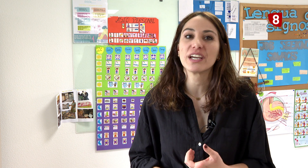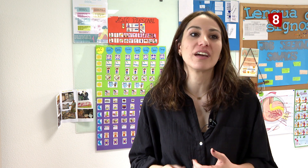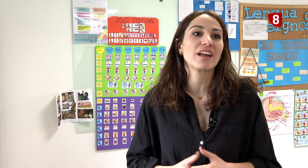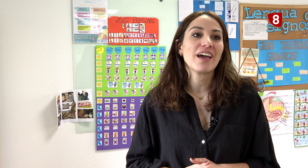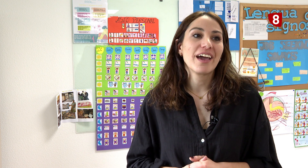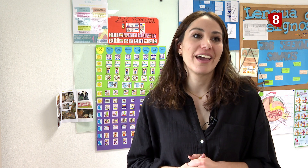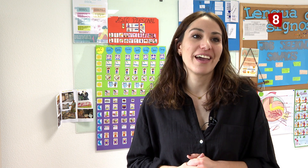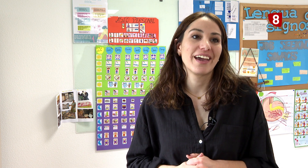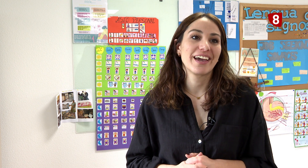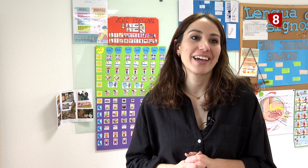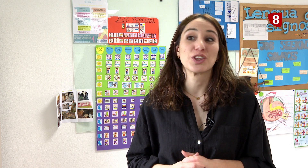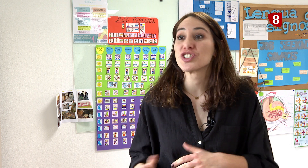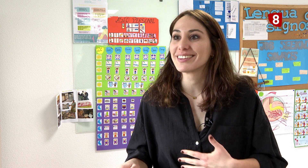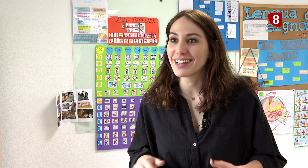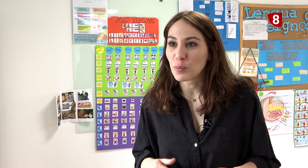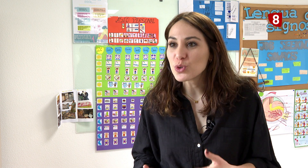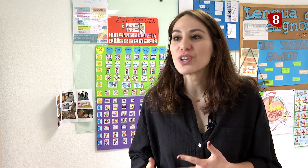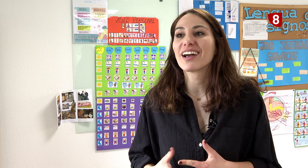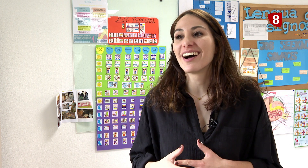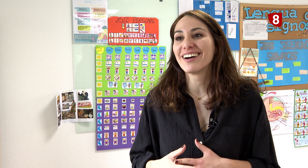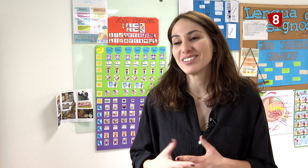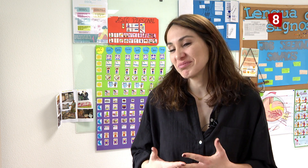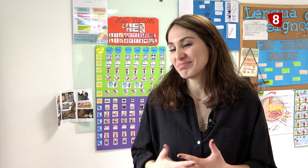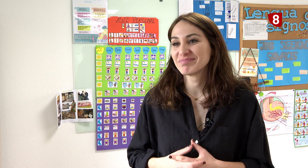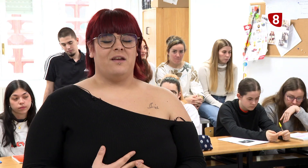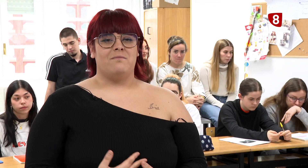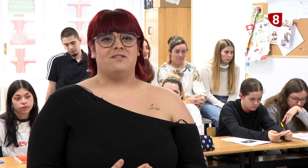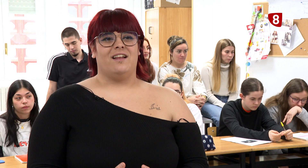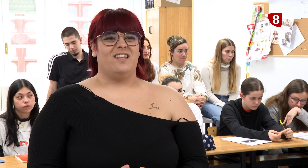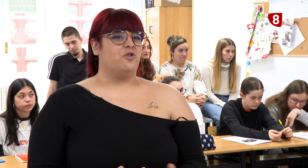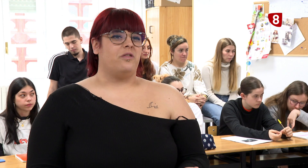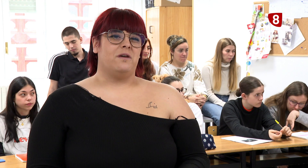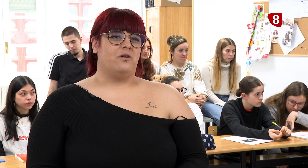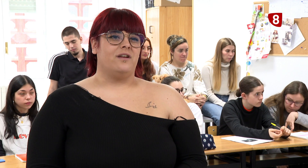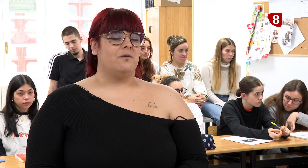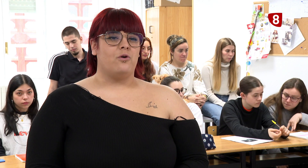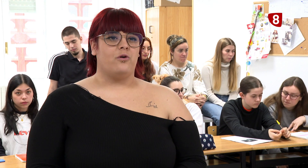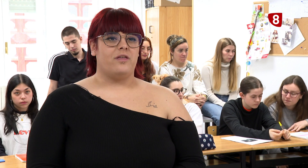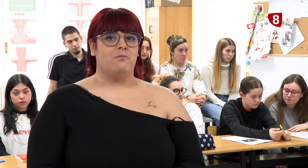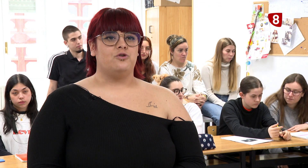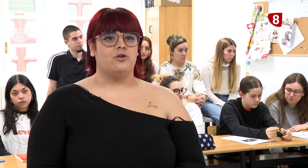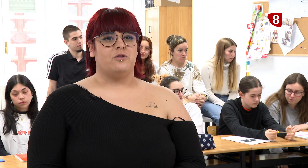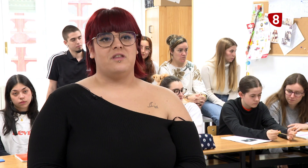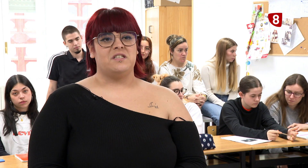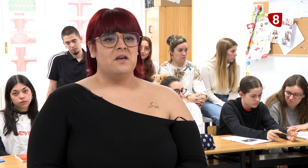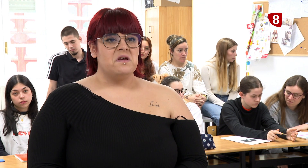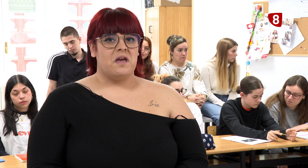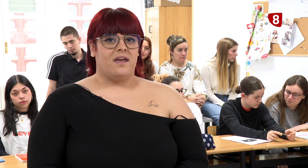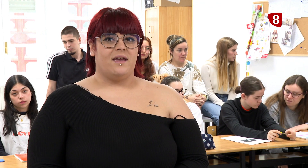conducir, que no sienten la música. Era más el desconocimiento, al final tampoco conocía mucho, entonces